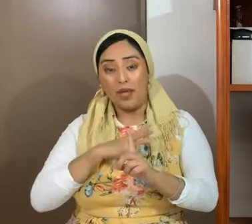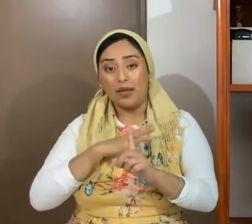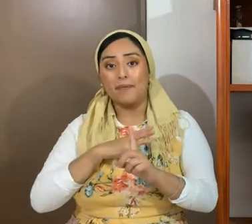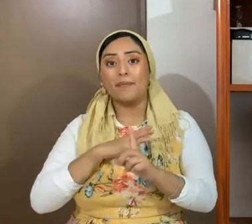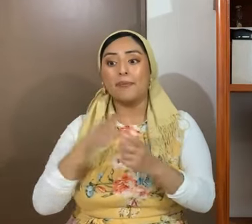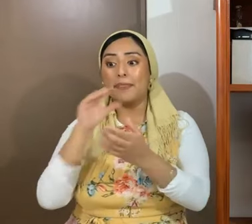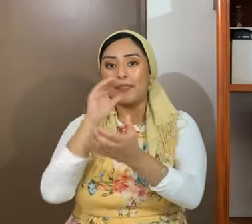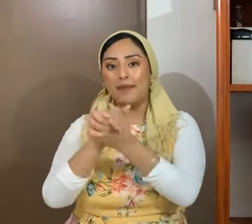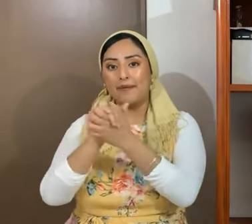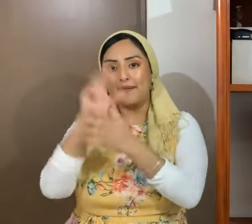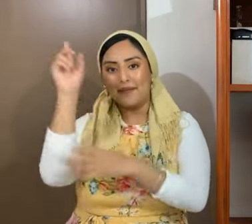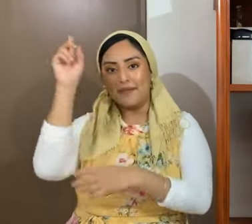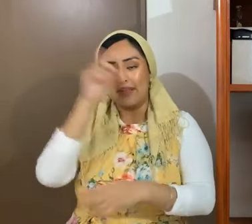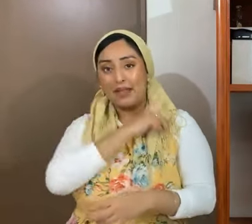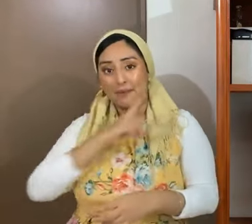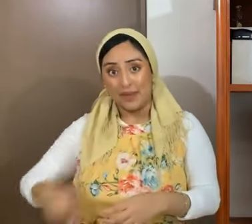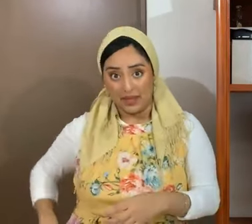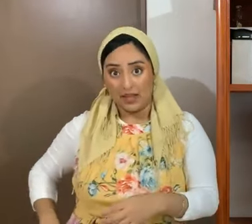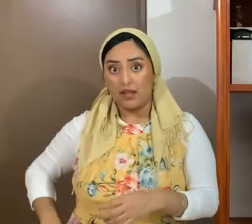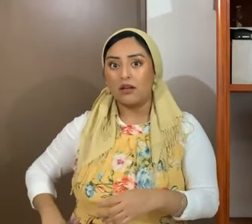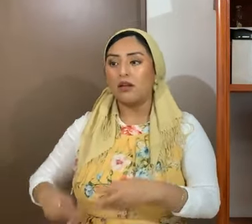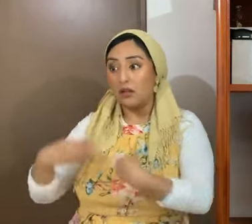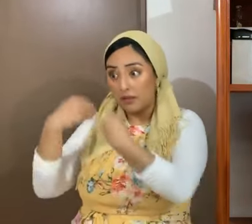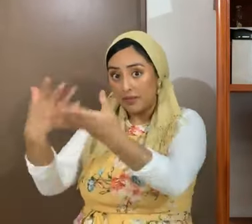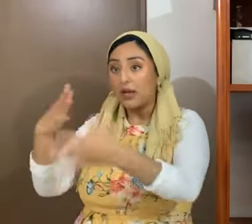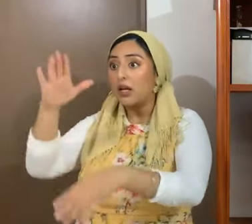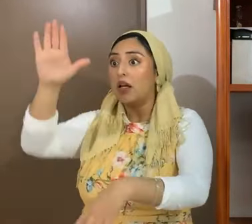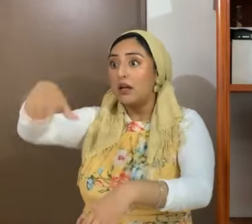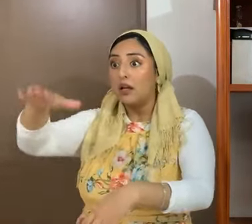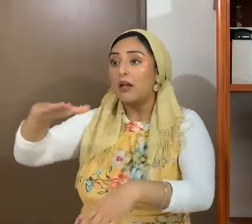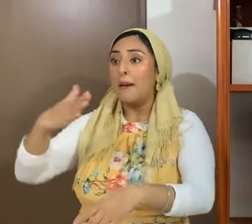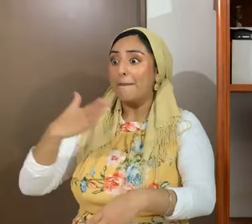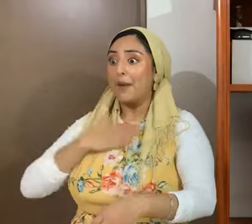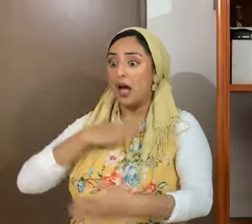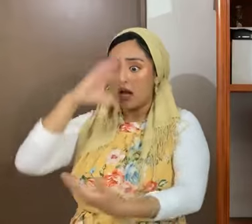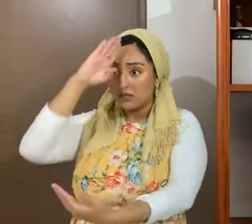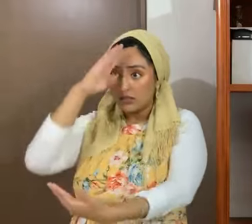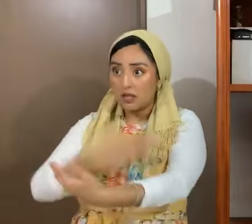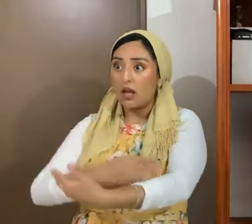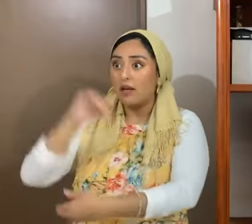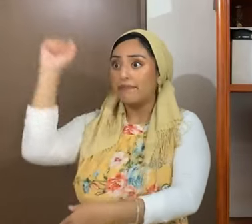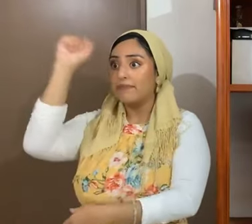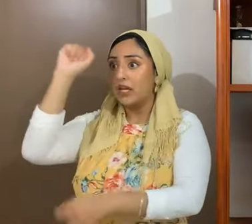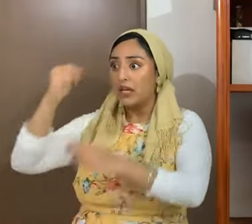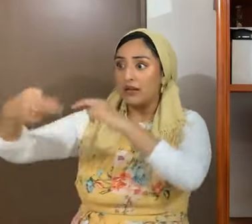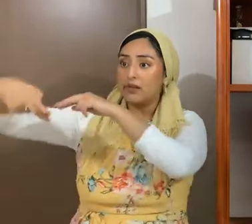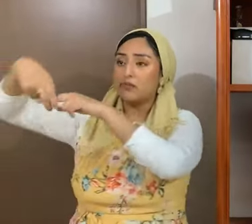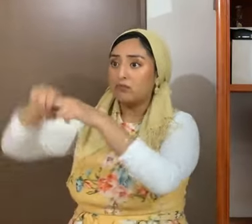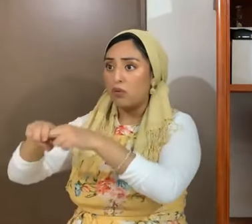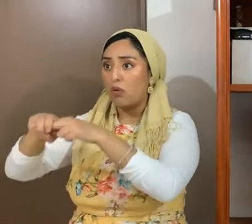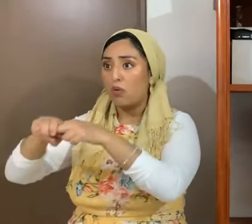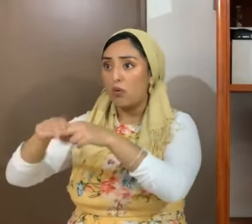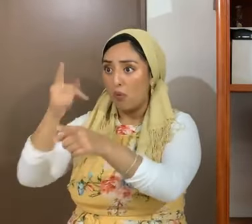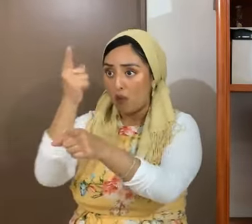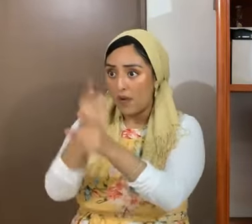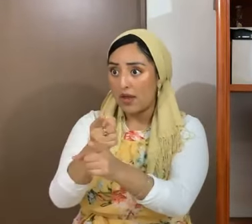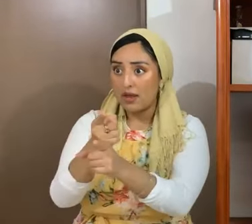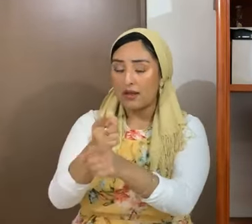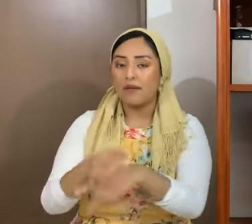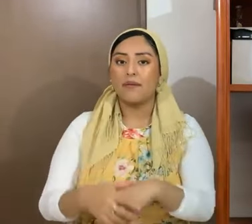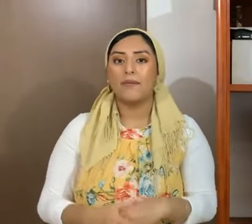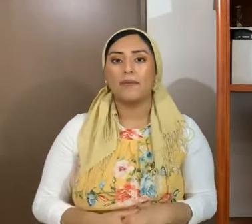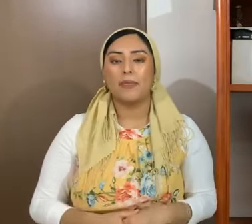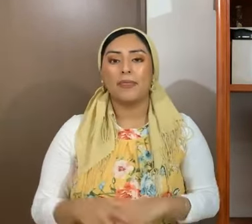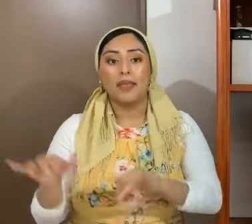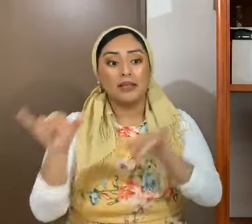actuando, estaba haciendo algo para que la simiente Kadosh no fuera usurpada. No fuera usurpada. ¿Por qué?